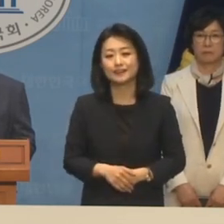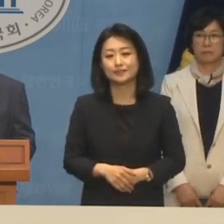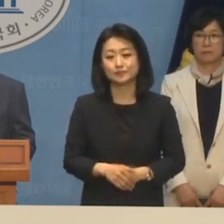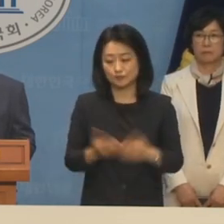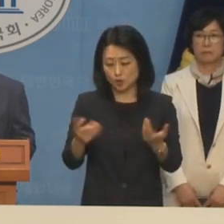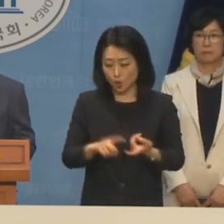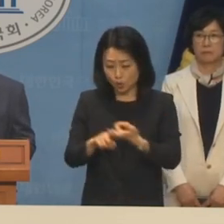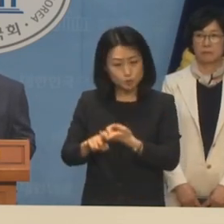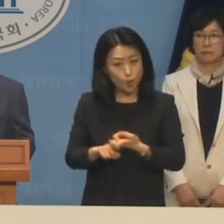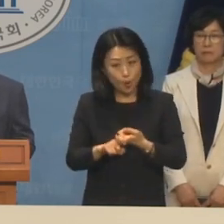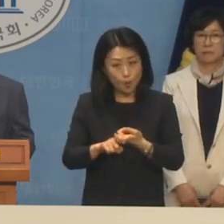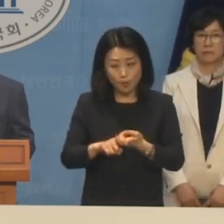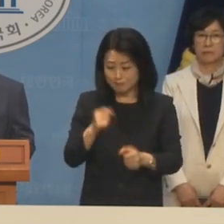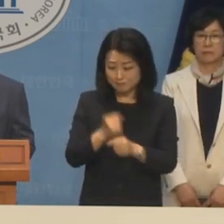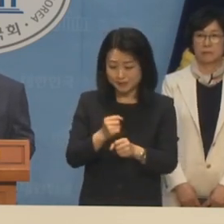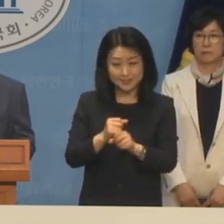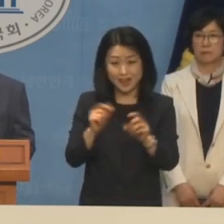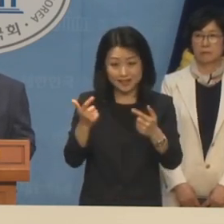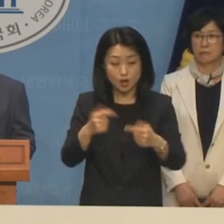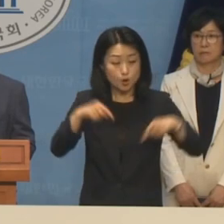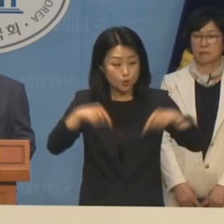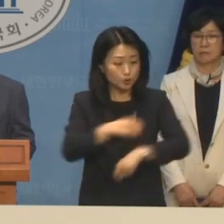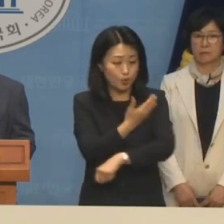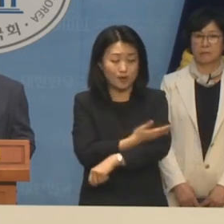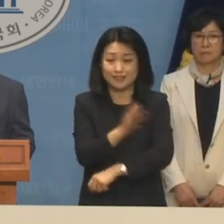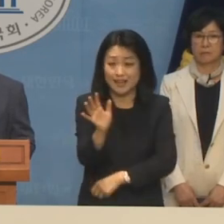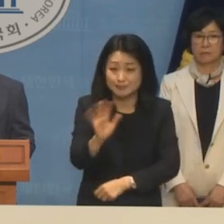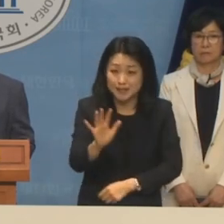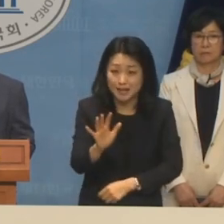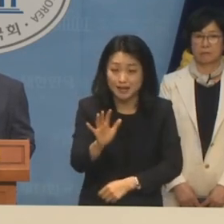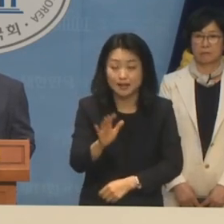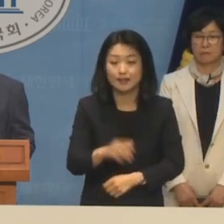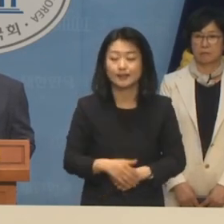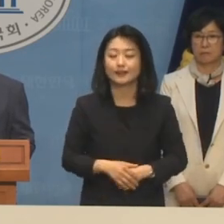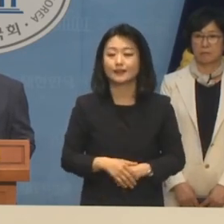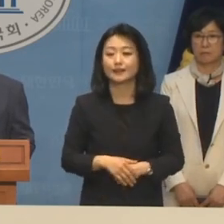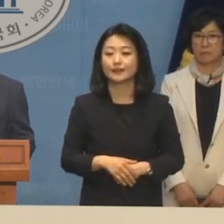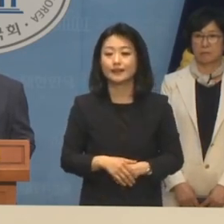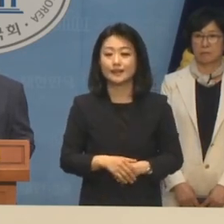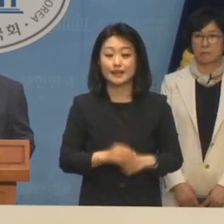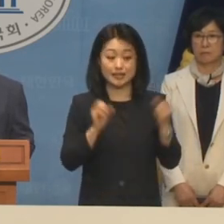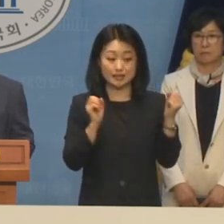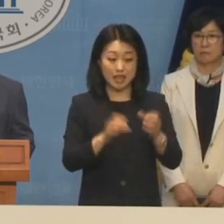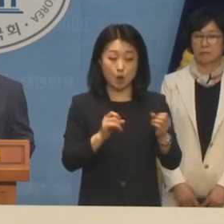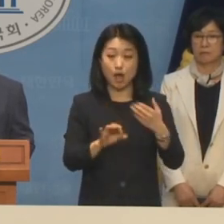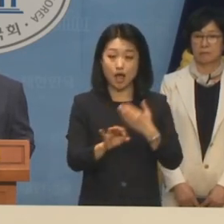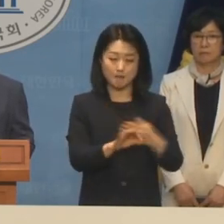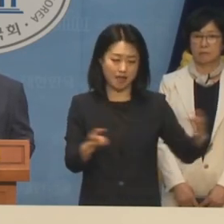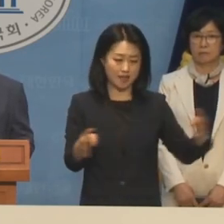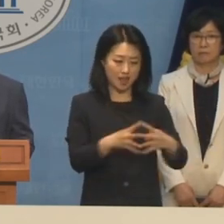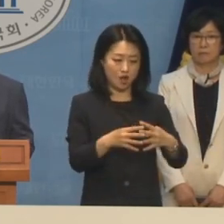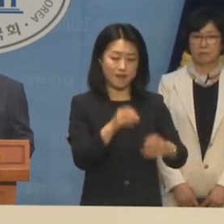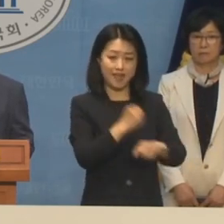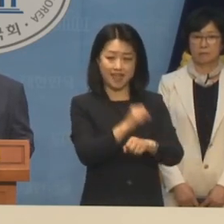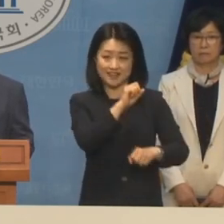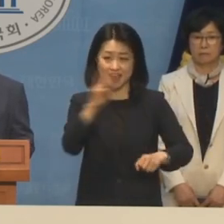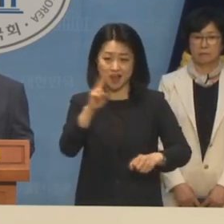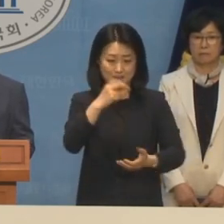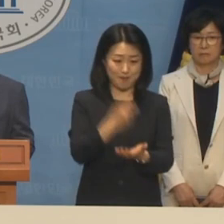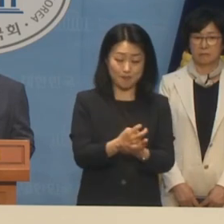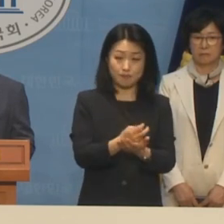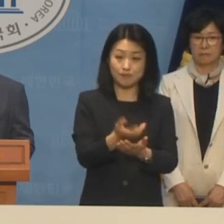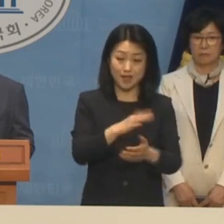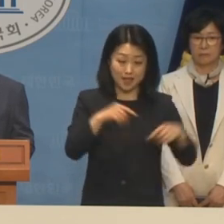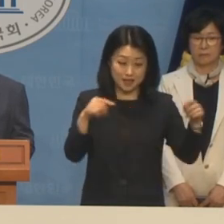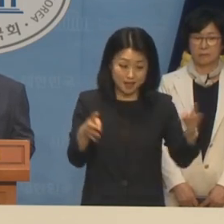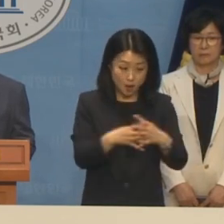노조의 교섭권이 아닙니다. 교섭권은 대화하면 협약을 체결하도록 의무화하고 있습니다. 협약 체결하지 않으면, 정당한 이유